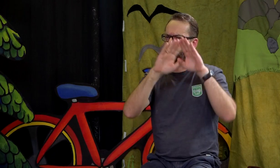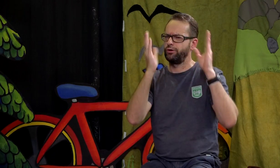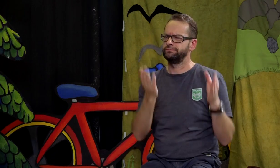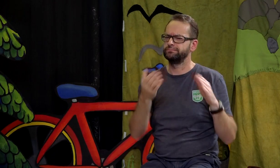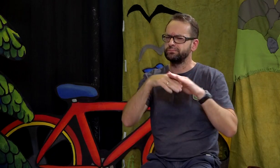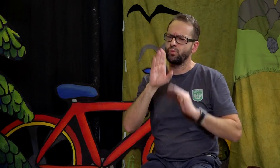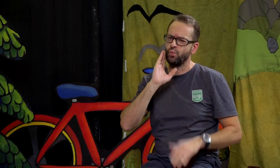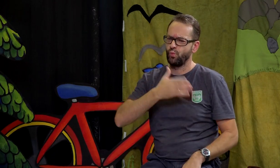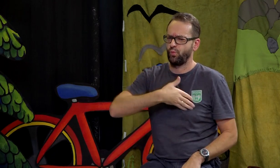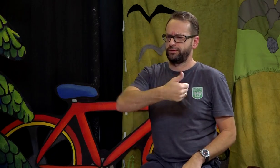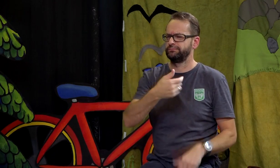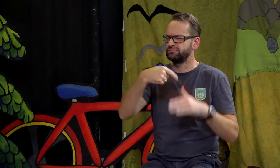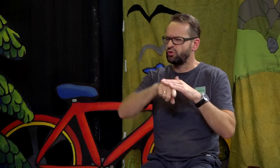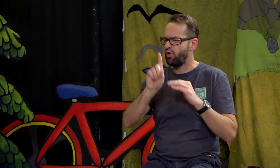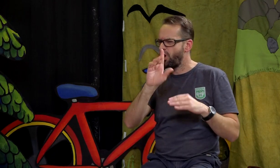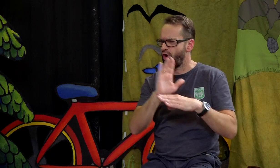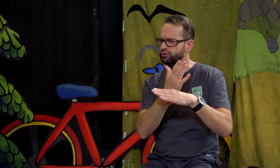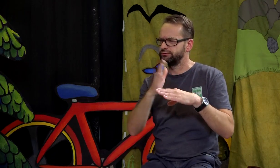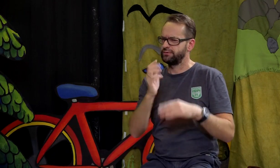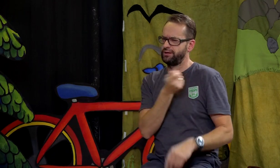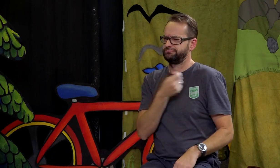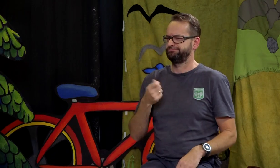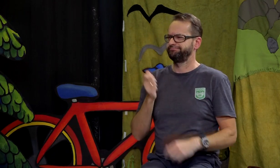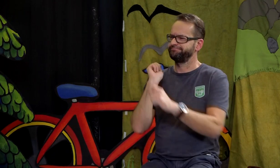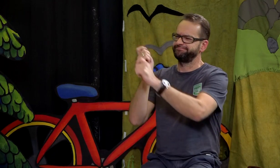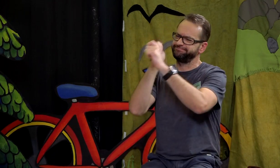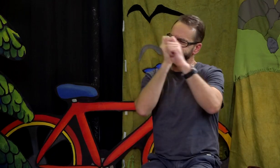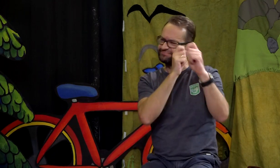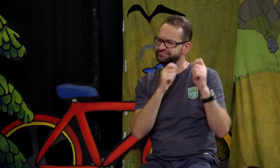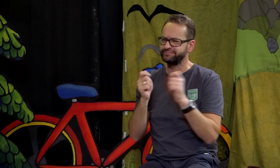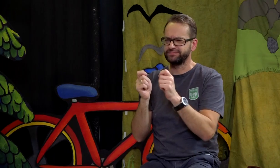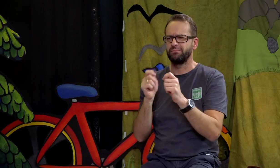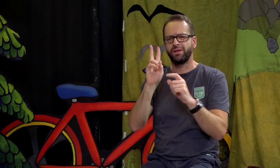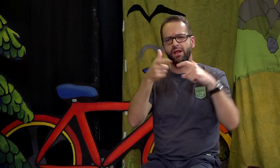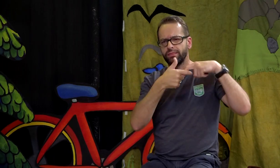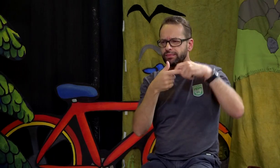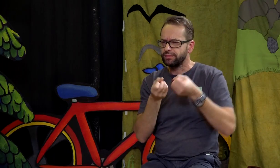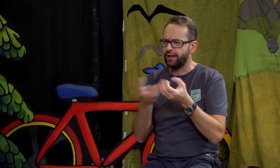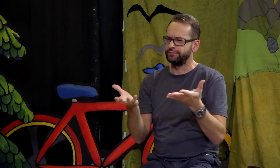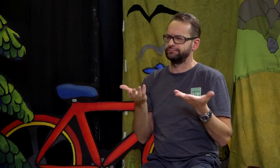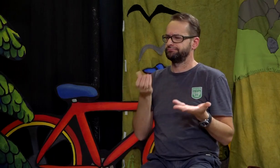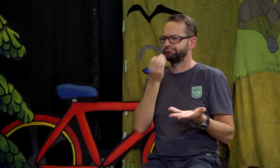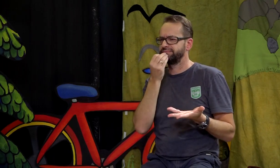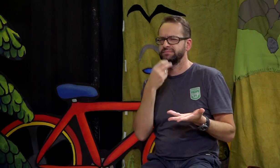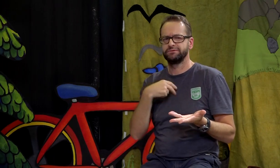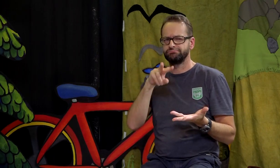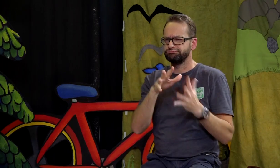talossa remontti. Kutsuivat minua vähän korjailemaan saunaa ja muuta sinne remontoimaan perheeseen. Perhe tarjosi ruokaa ja heillä